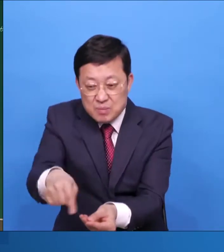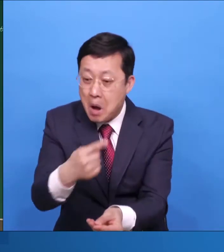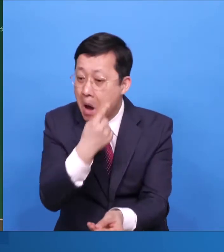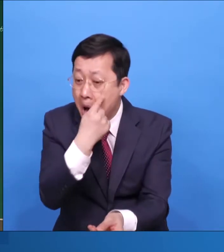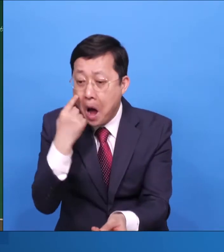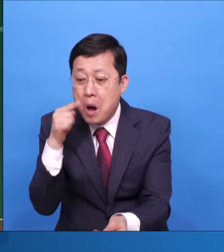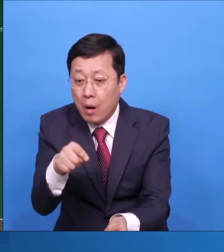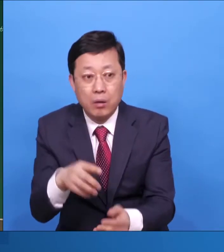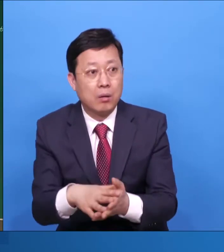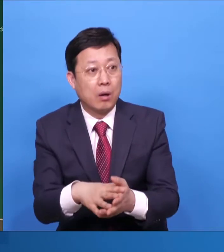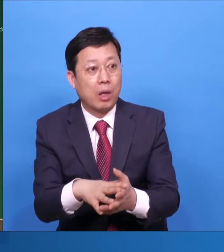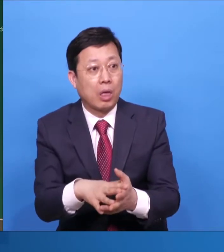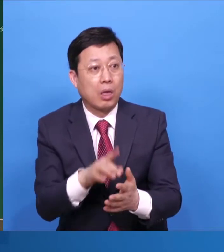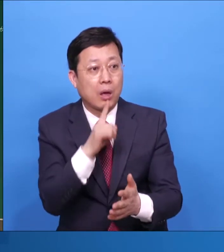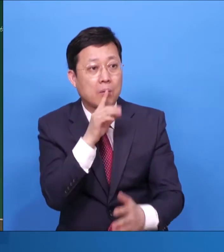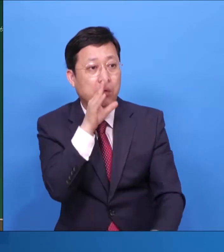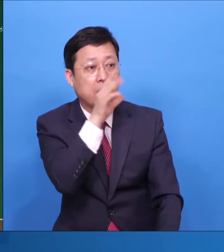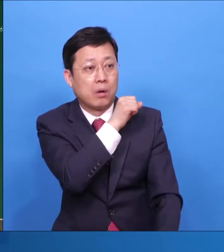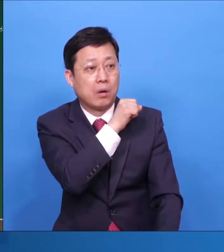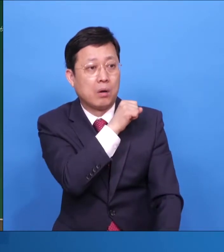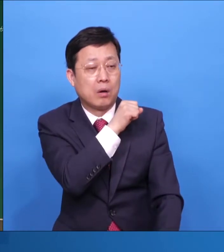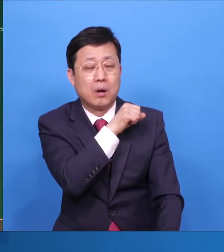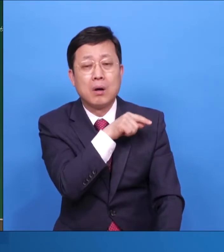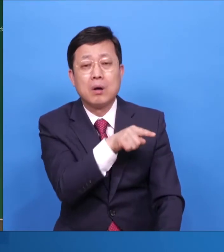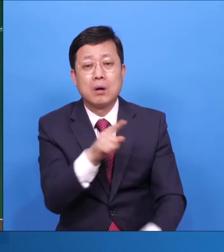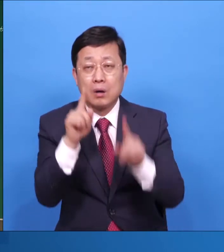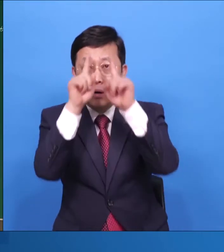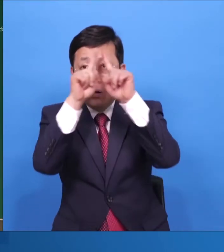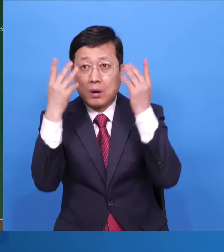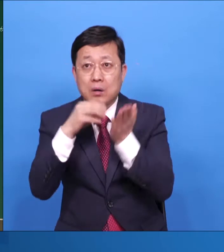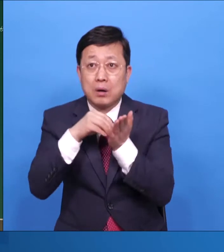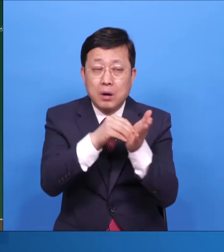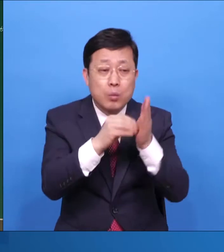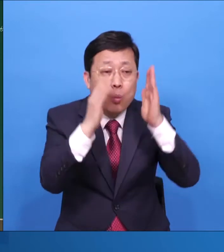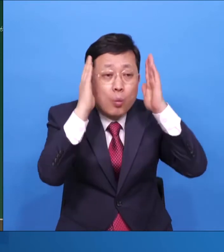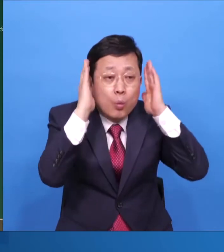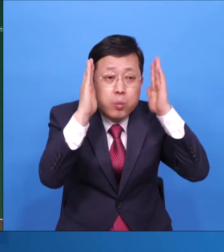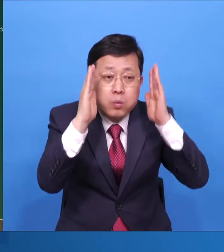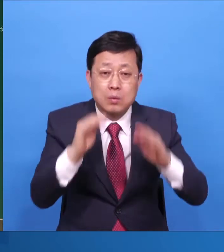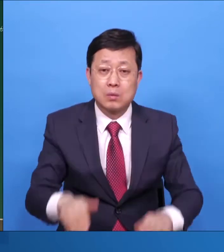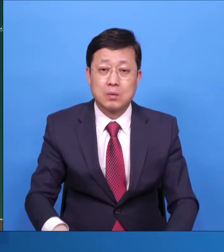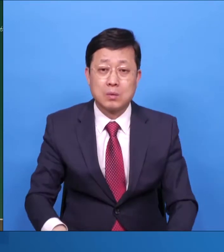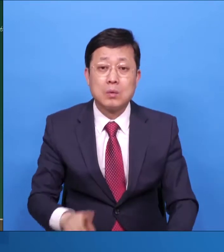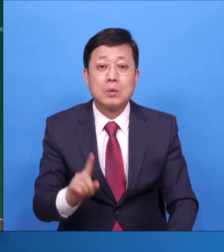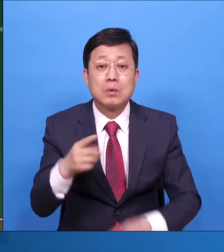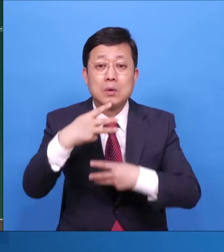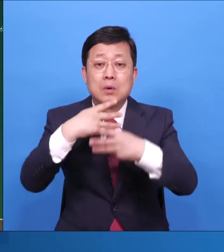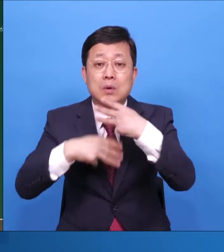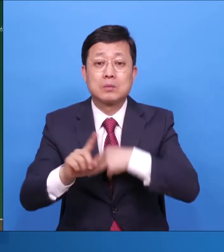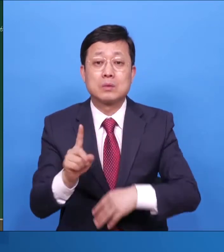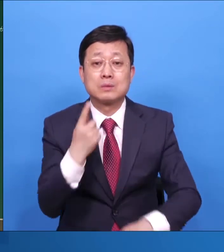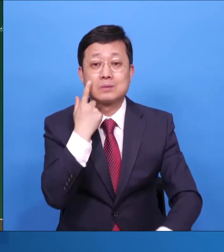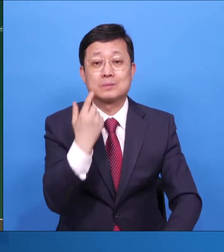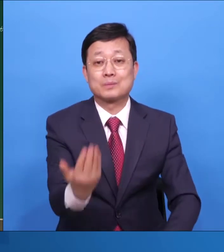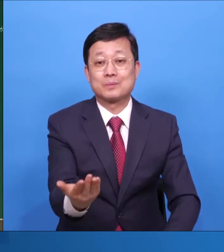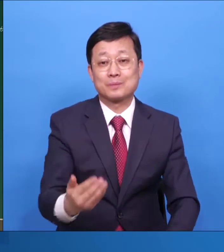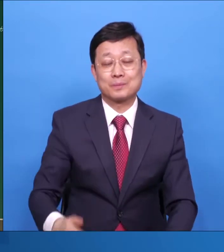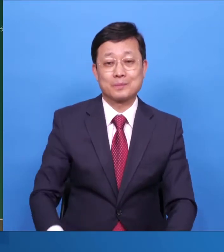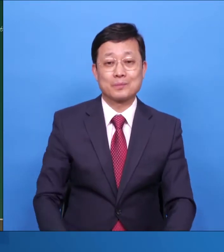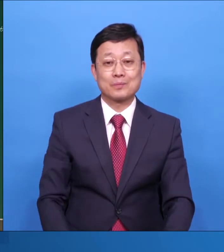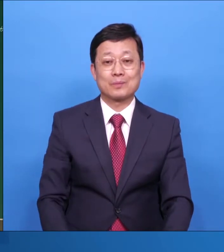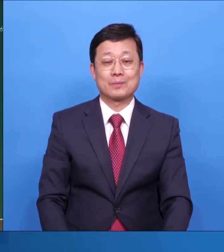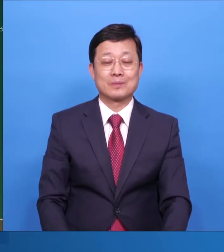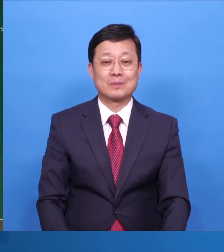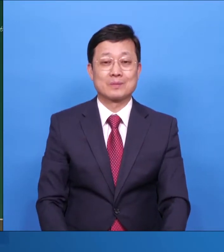materiales, pues son personas muy importantes. 이걸 여러분이 대학에서 가서 평생을 배워야 됩니다. Ustedes deben de aprender esto en sus vidas en las universidades que